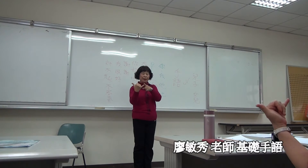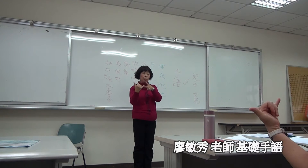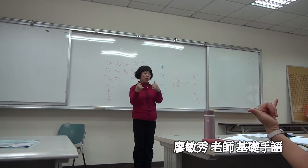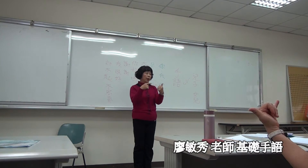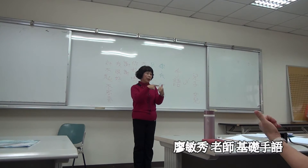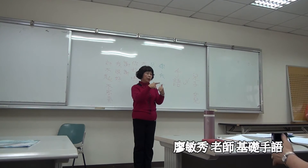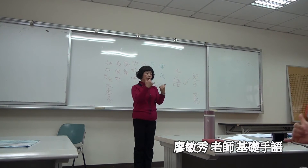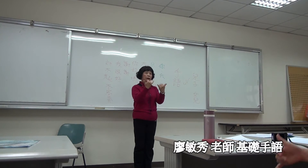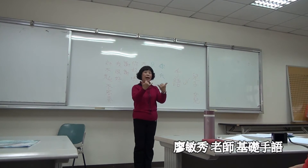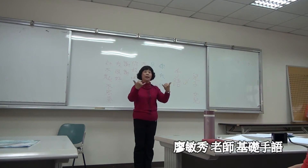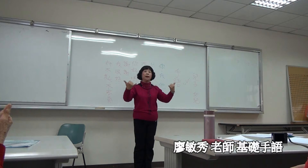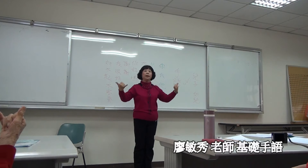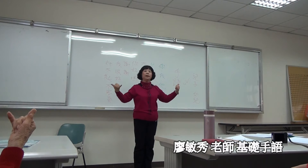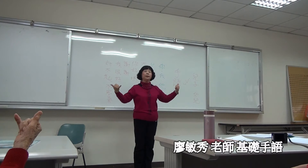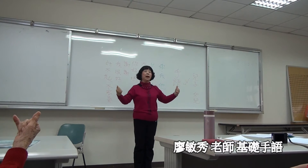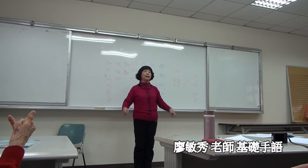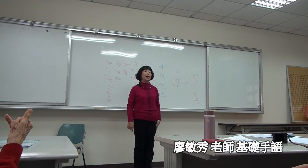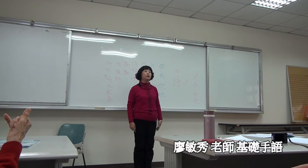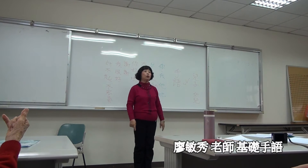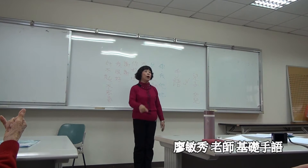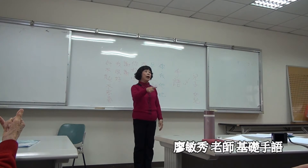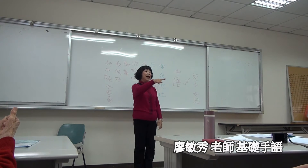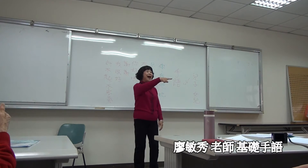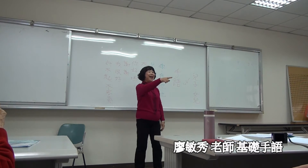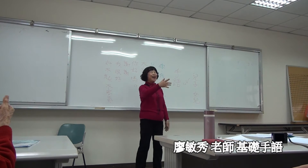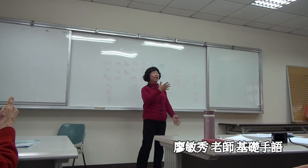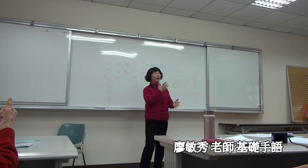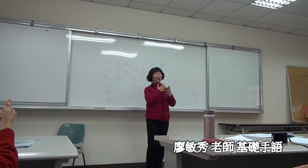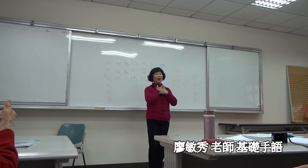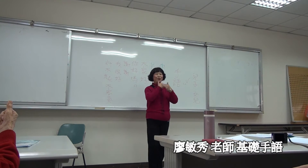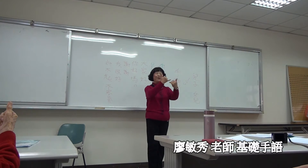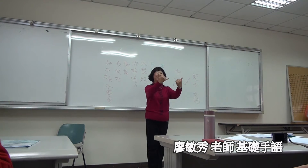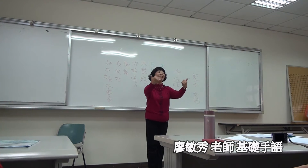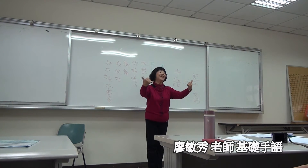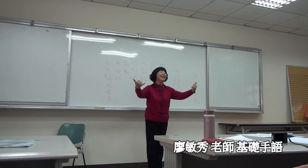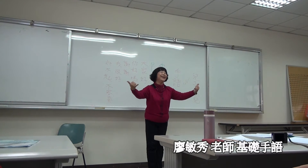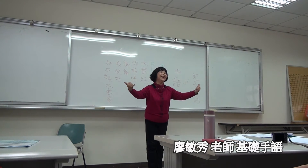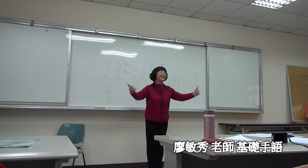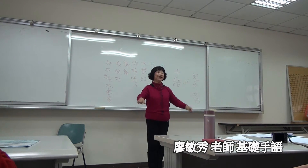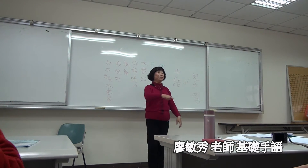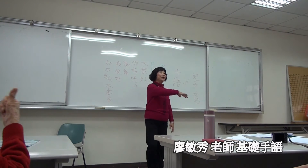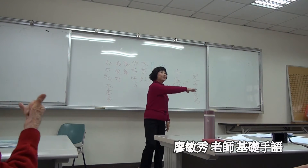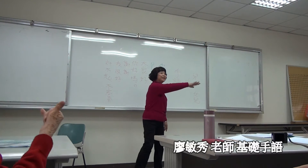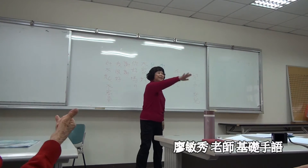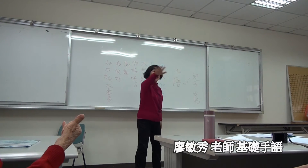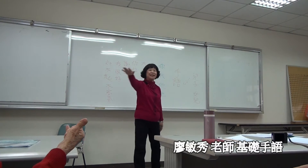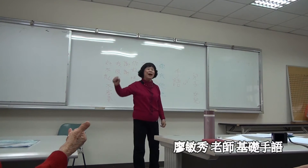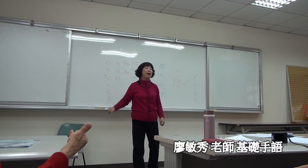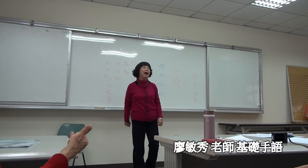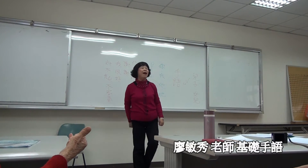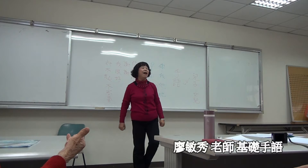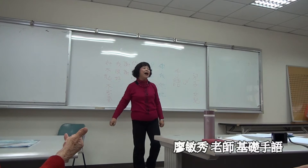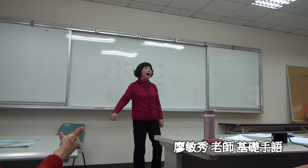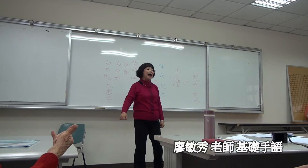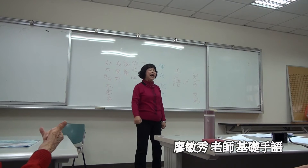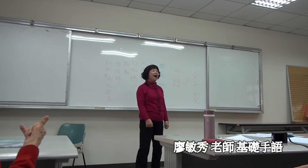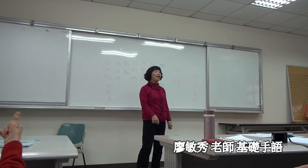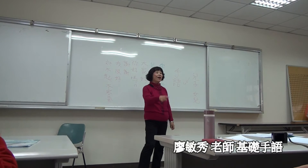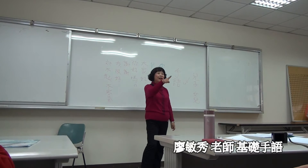女，很多男女，对不对？像说，哎呀，我们，对不对？就是大家嘛，哈，啊，然后